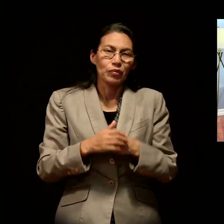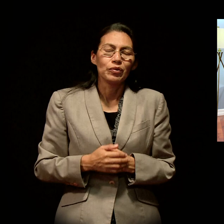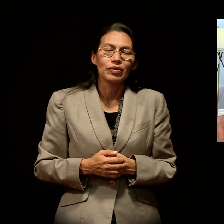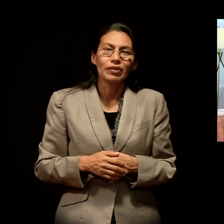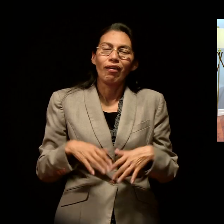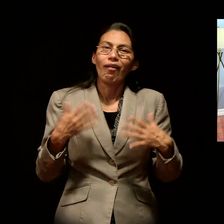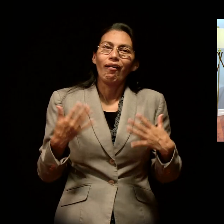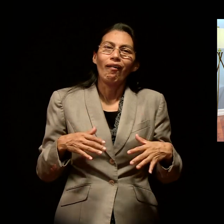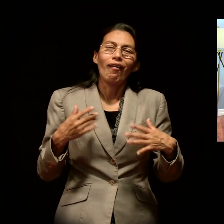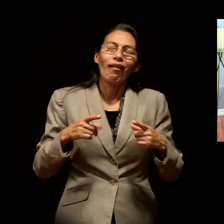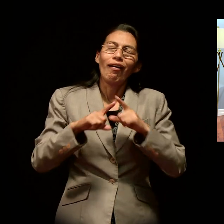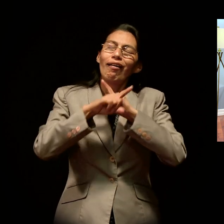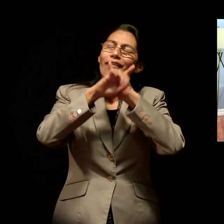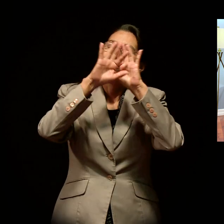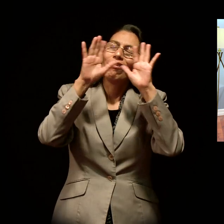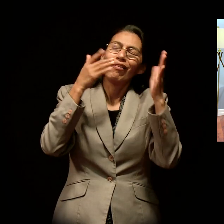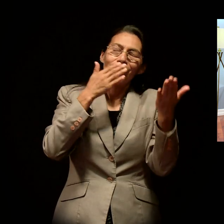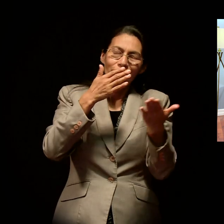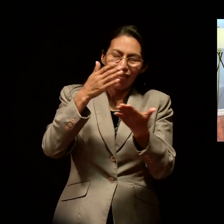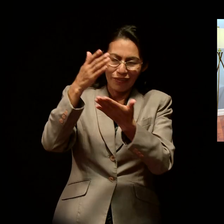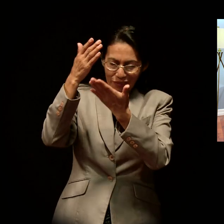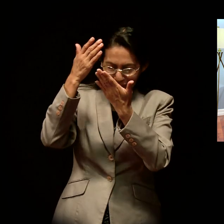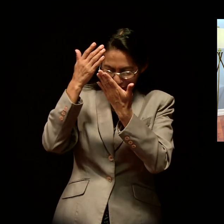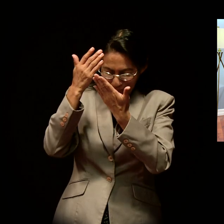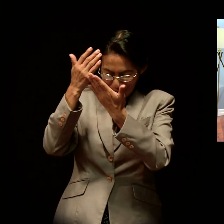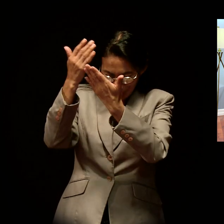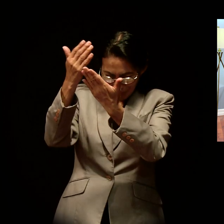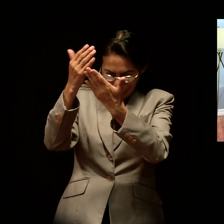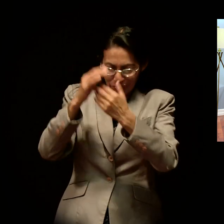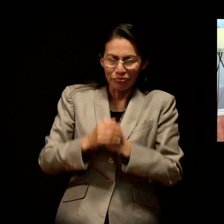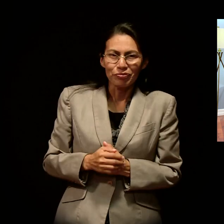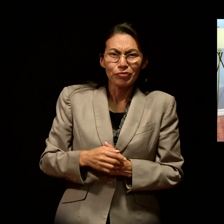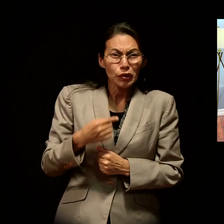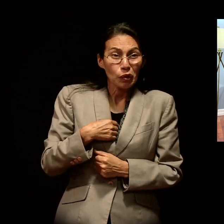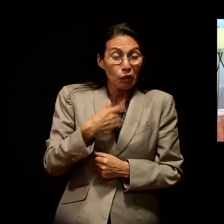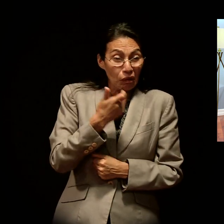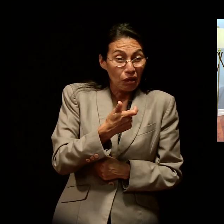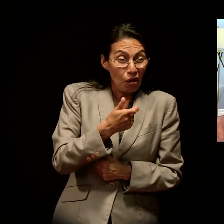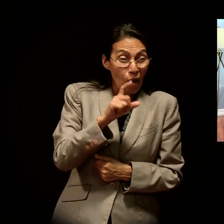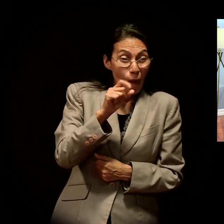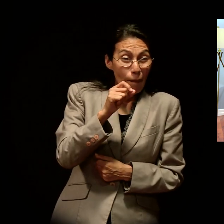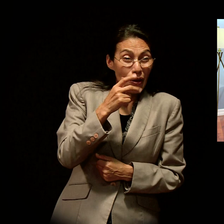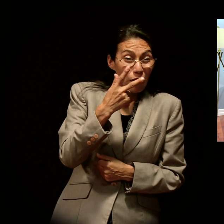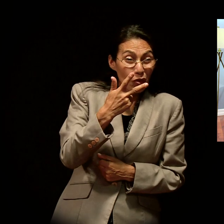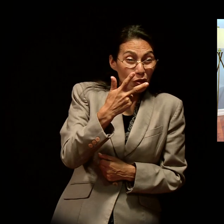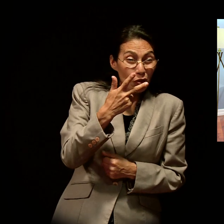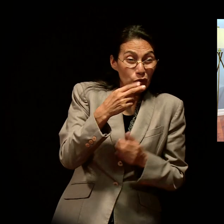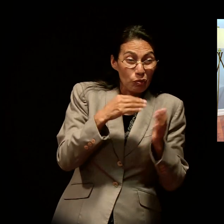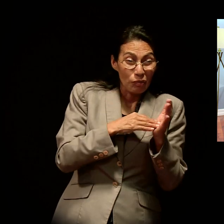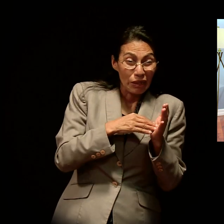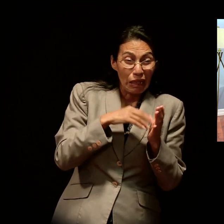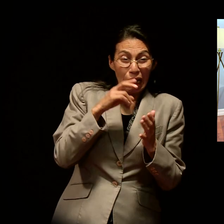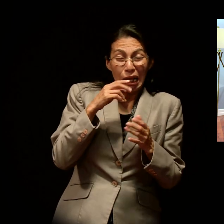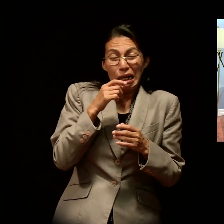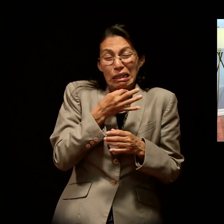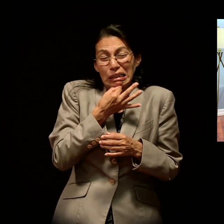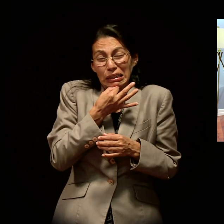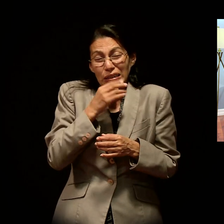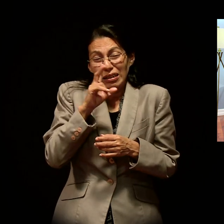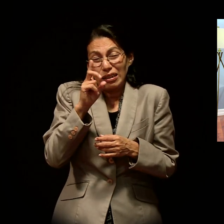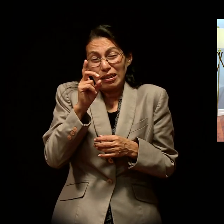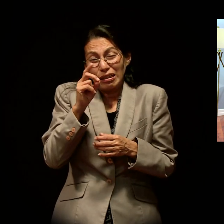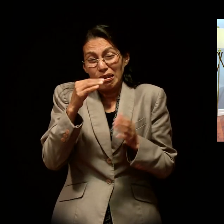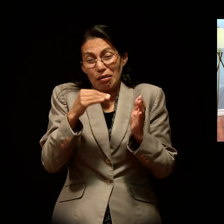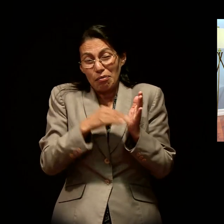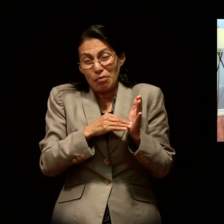proceda hoy mismo Gloria a Dios porque yo no tenía 28.000 casi 30